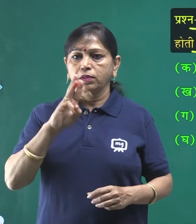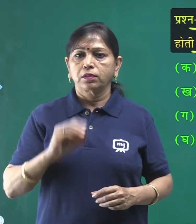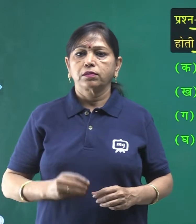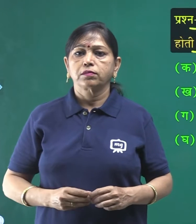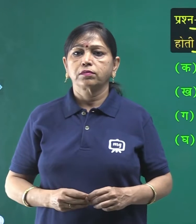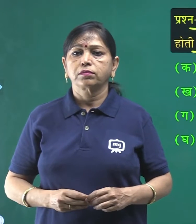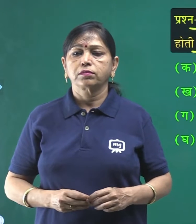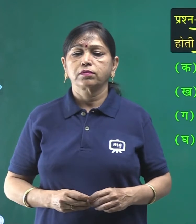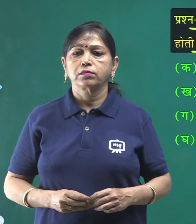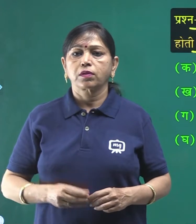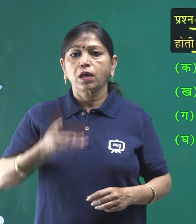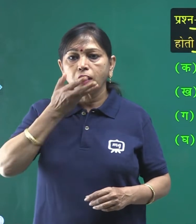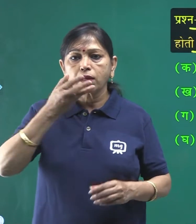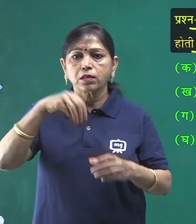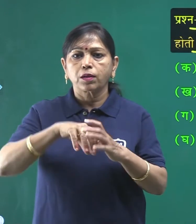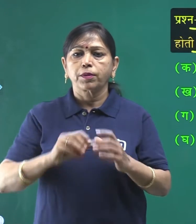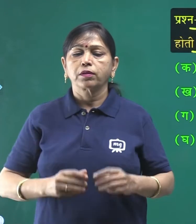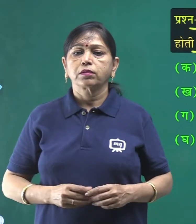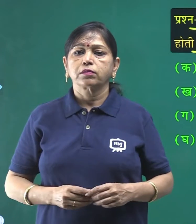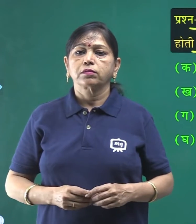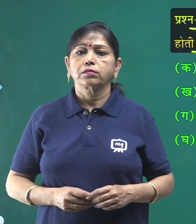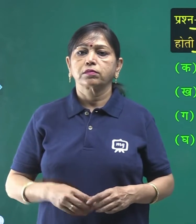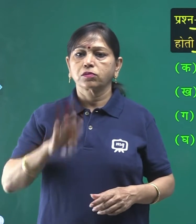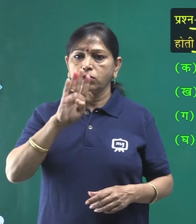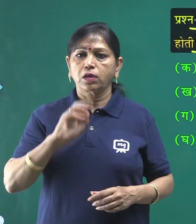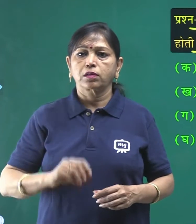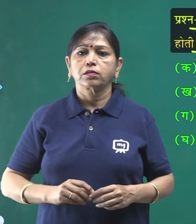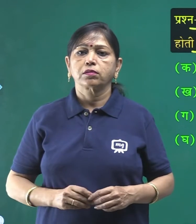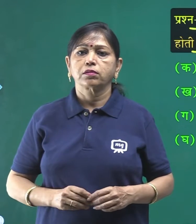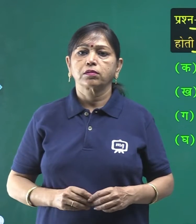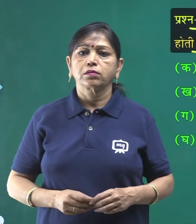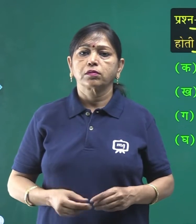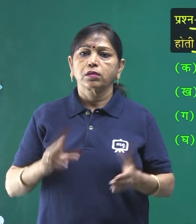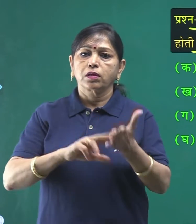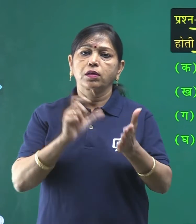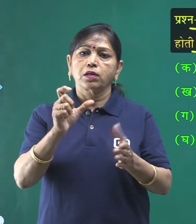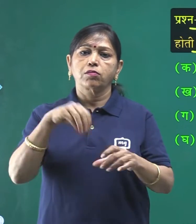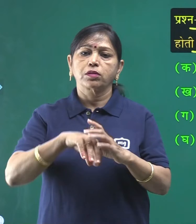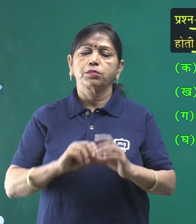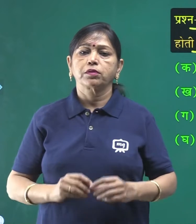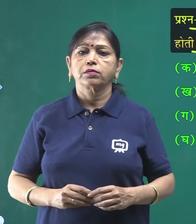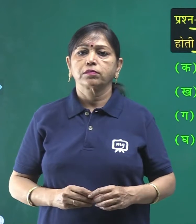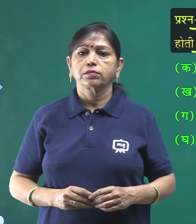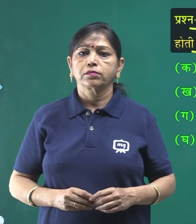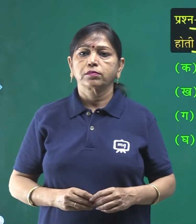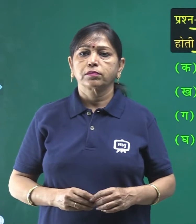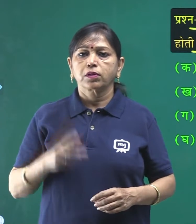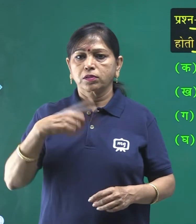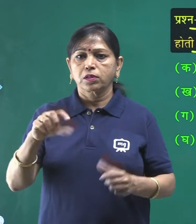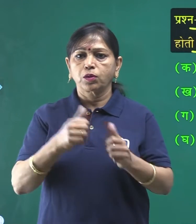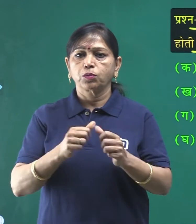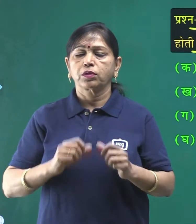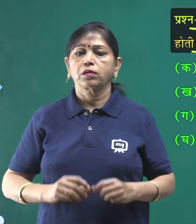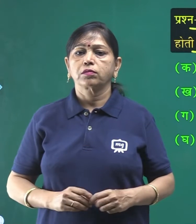3 जल में, 4 निर्वात में। सही